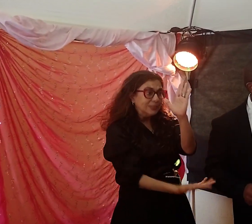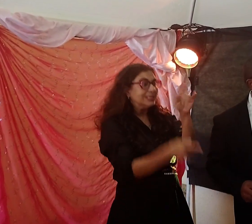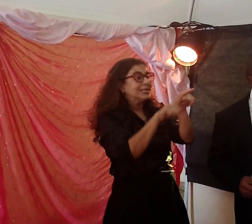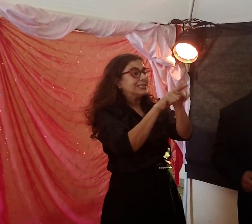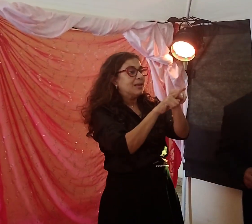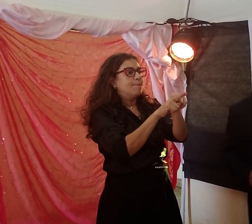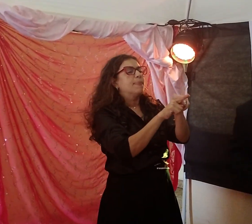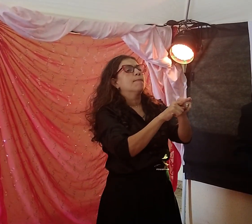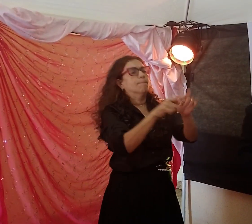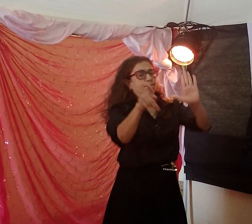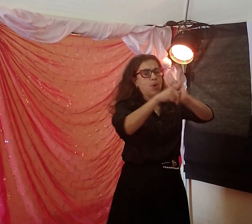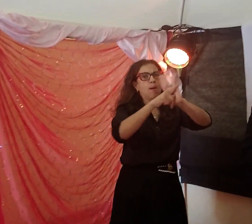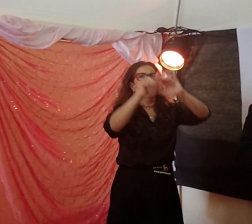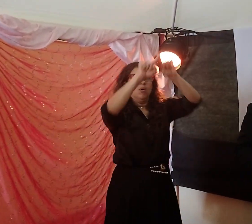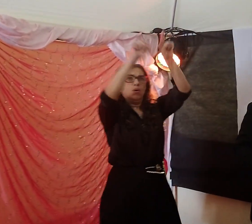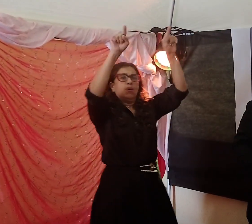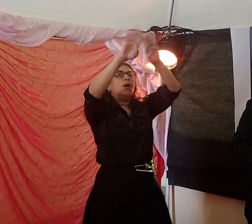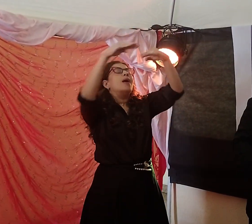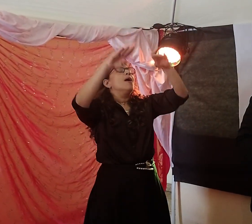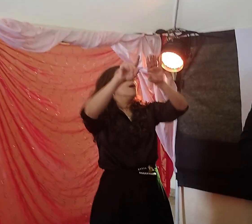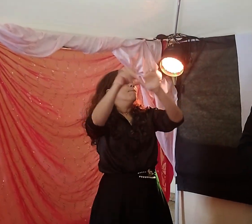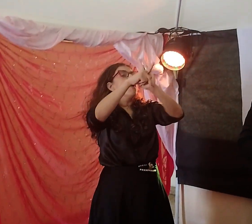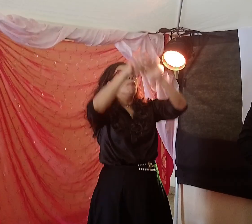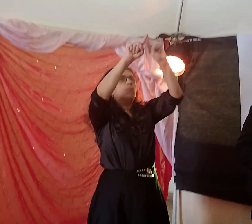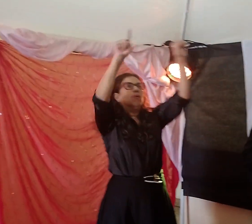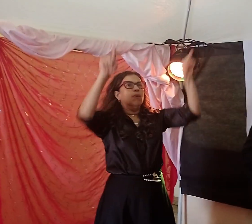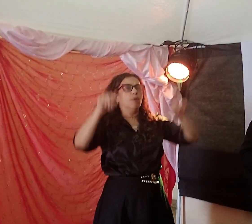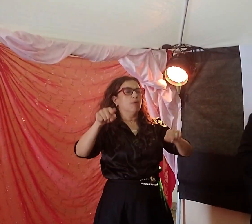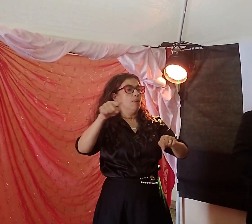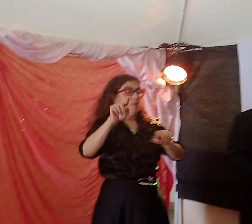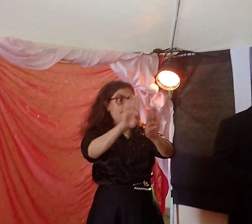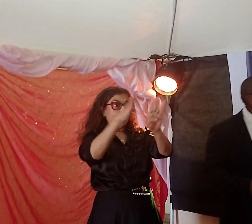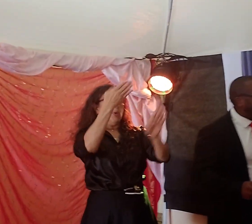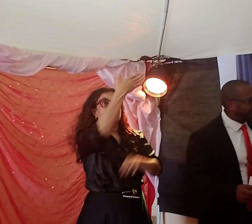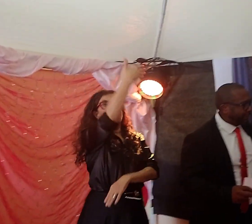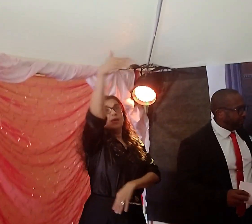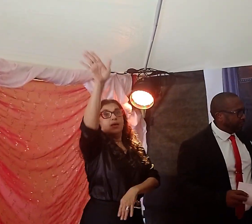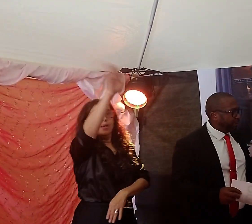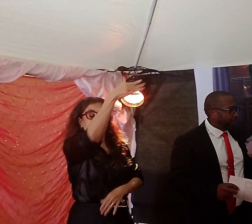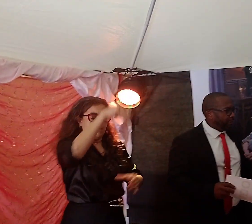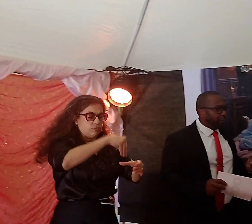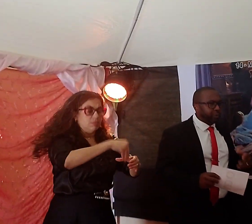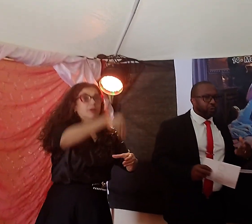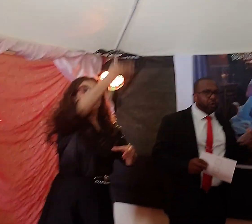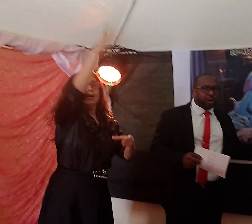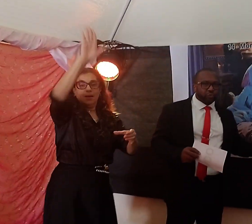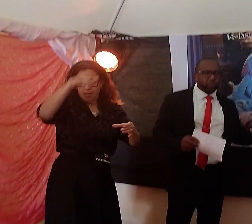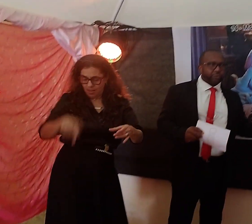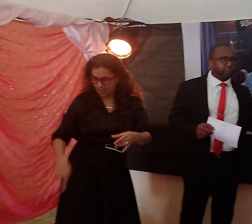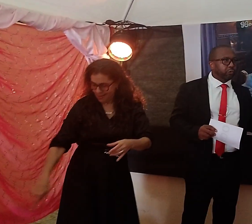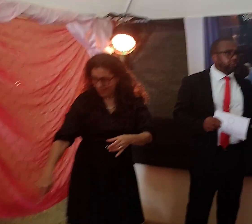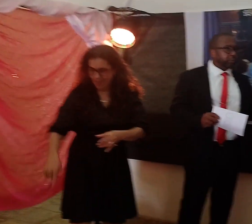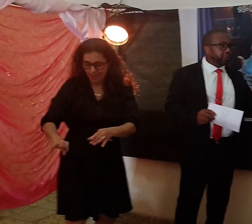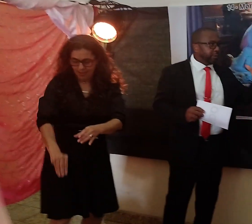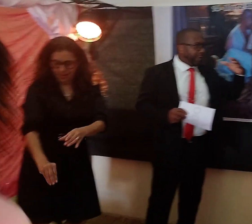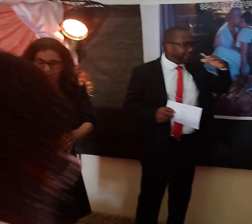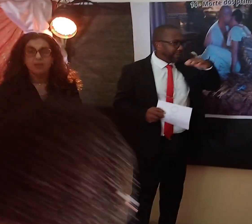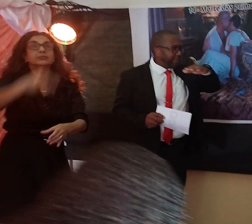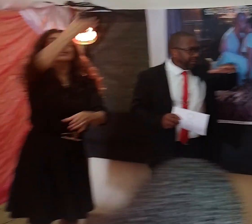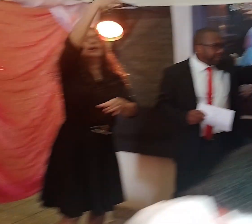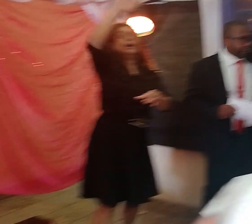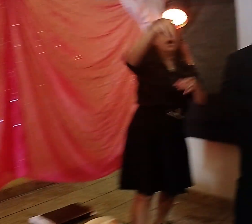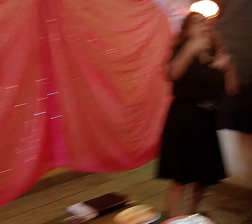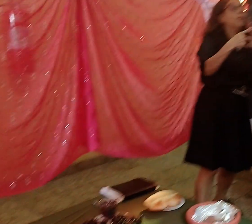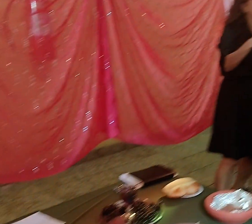ser passado no umbrais da porta, como símbolo de proteção, porque o anjo do Senhor